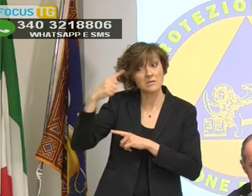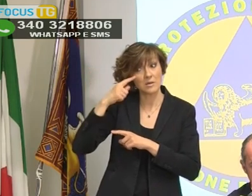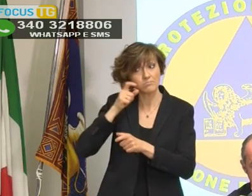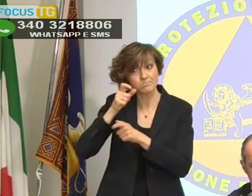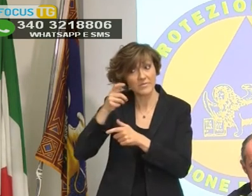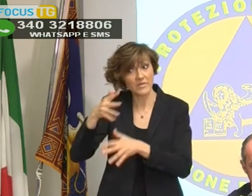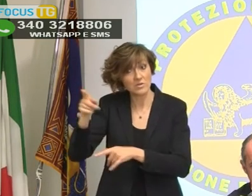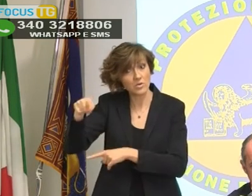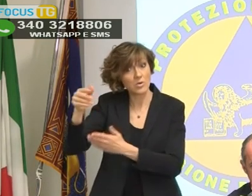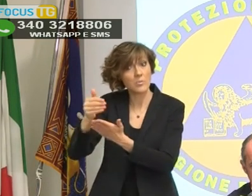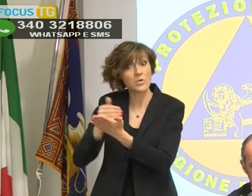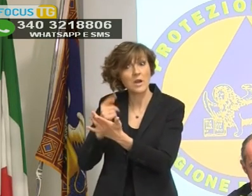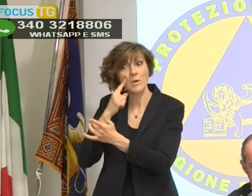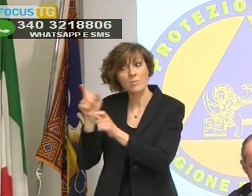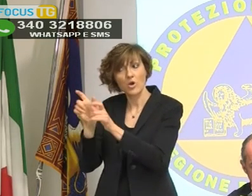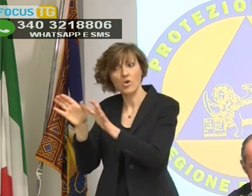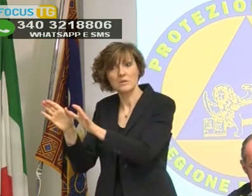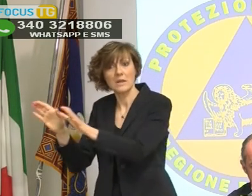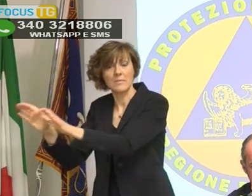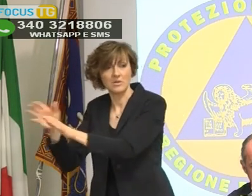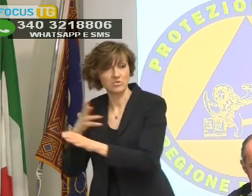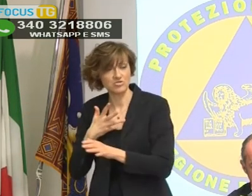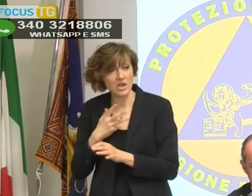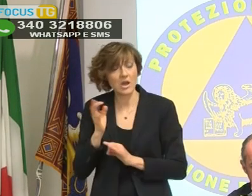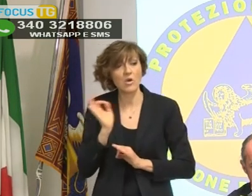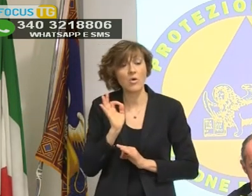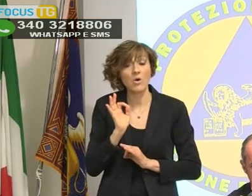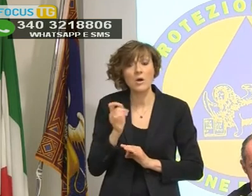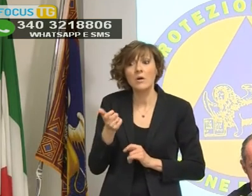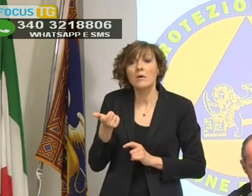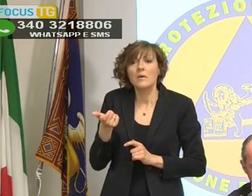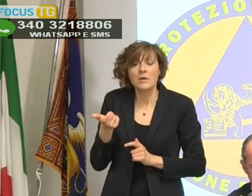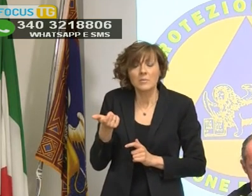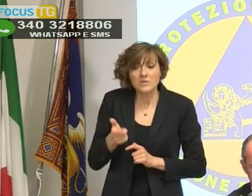c'è in programma qualche azione di contenimento particolare, perché poi il Friuli